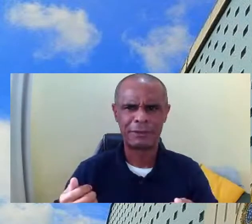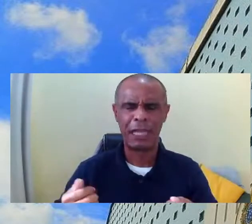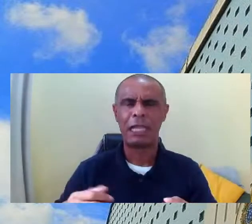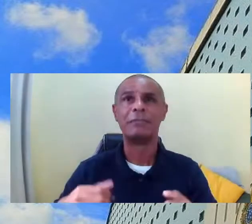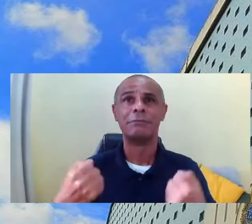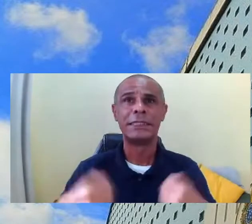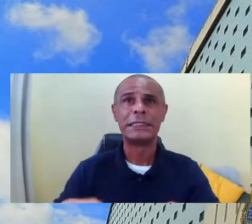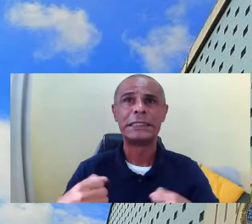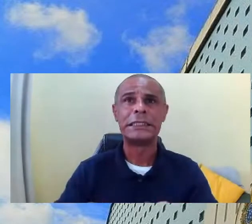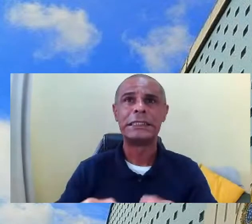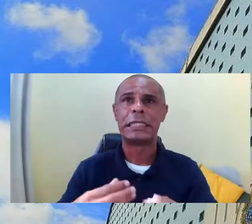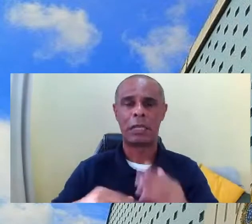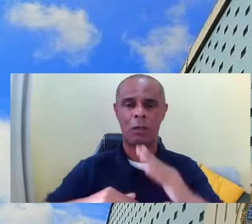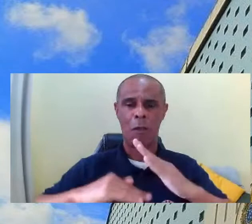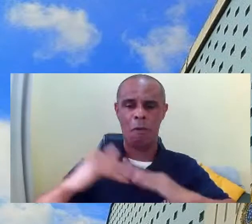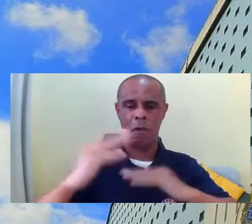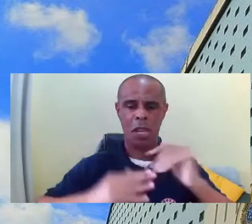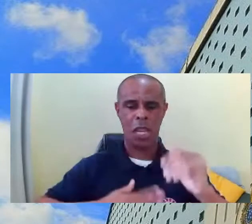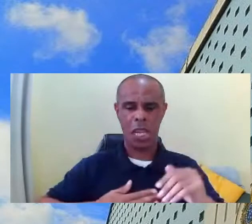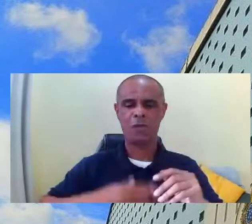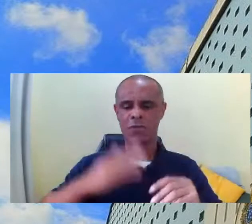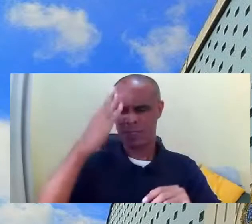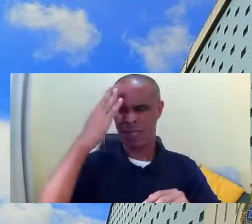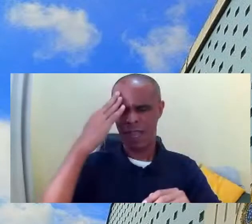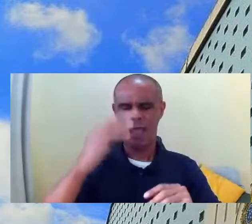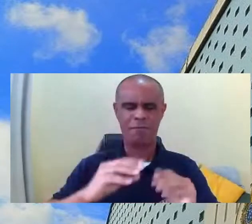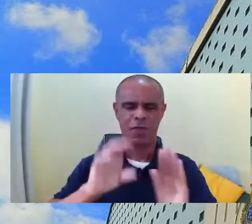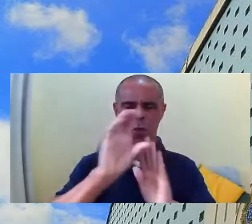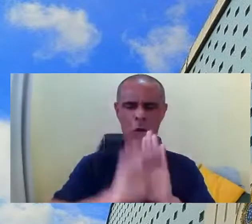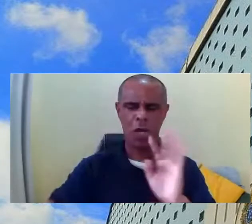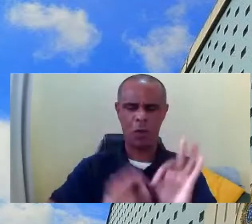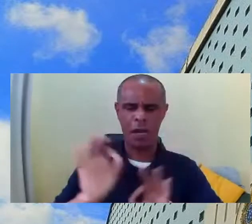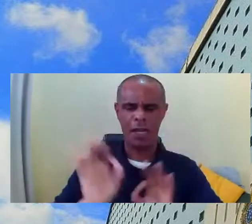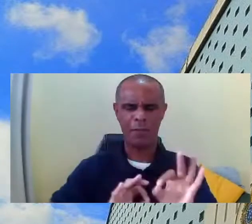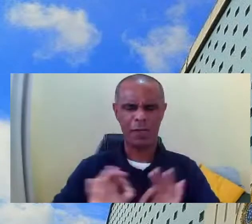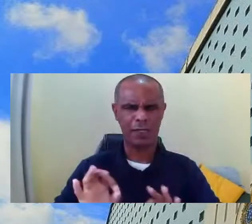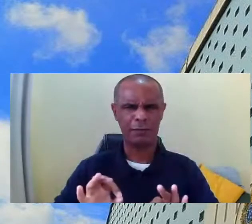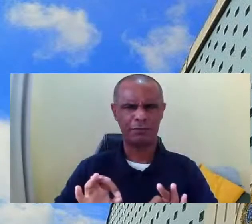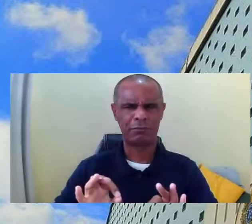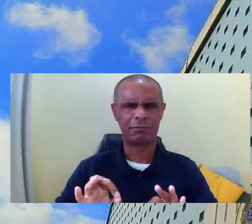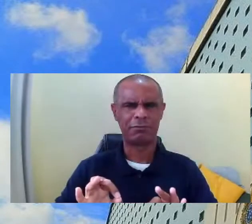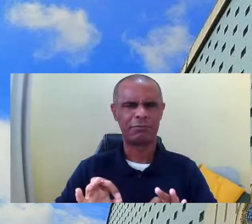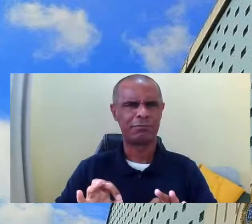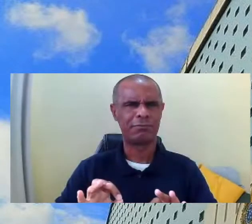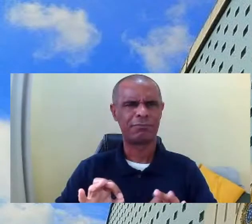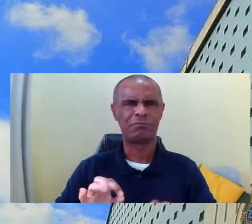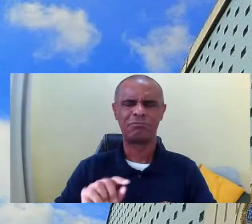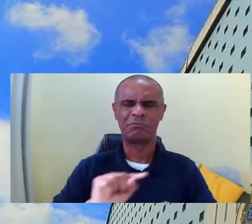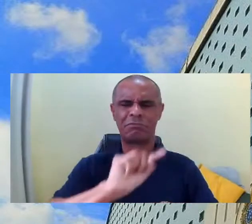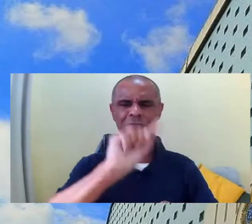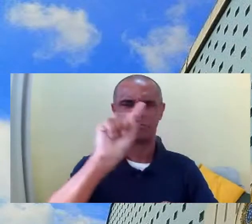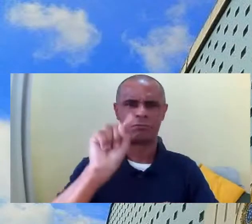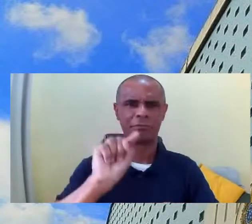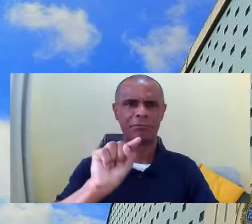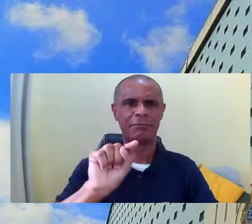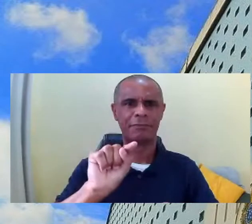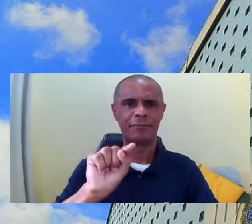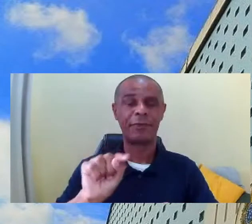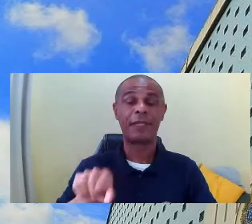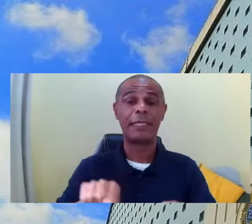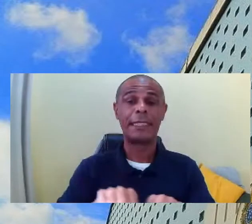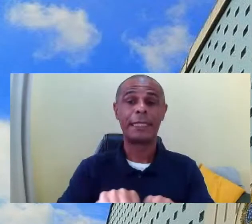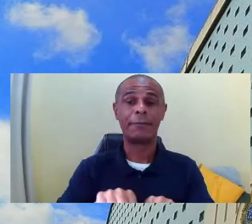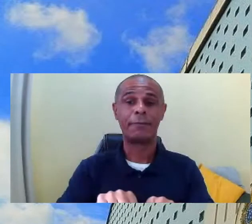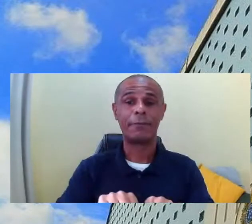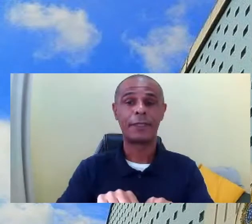precisa para ser um profissional? Eu não sei, falta uma interrogação aqui. Também,